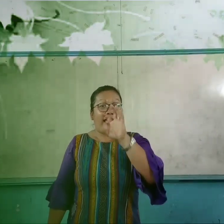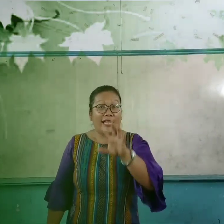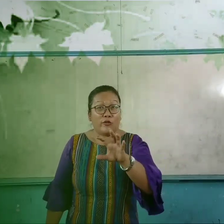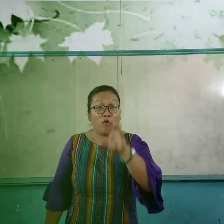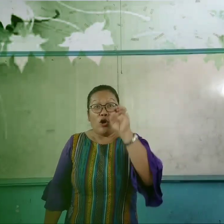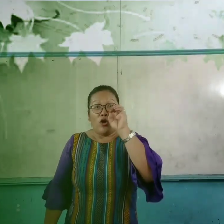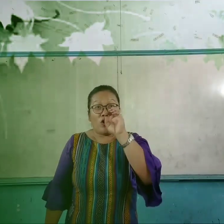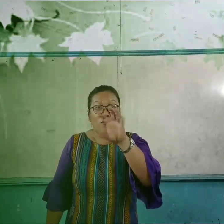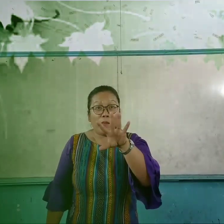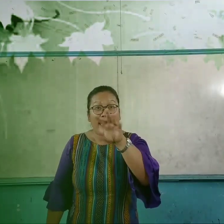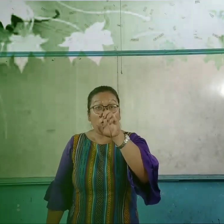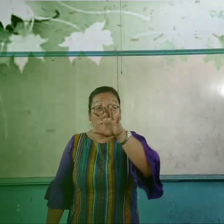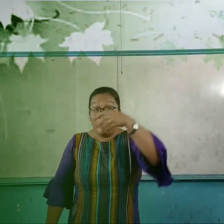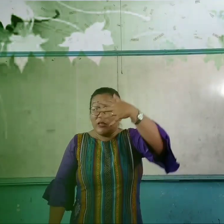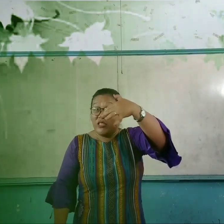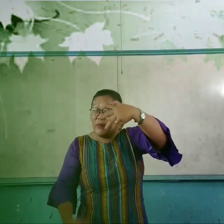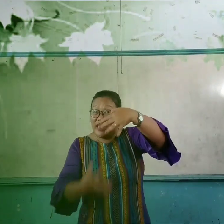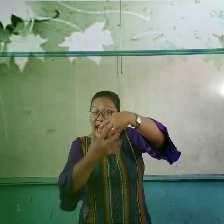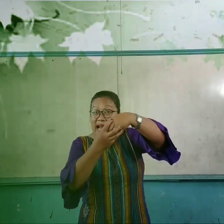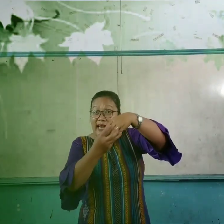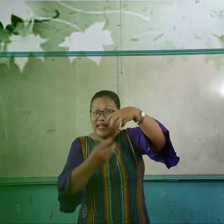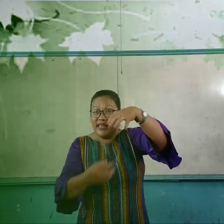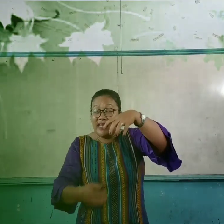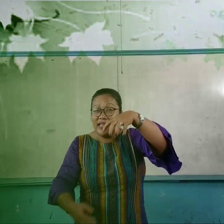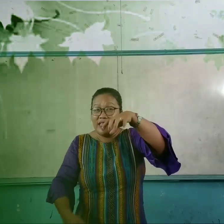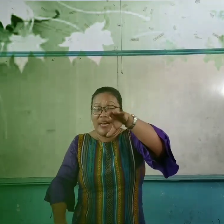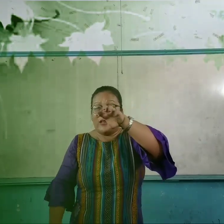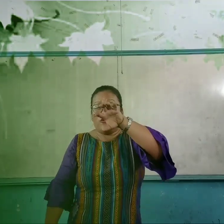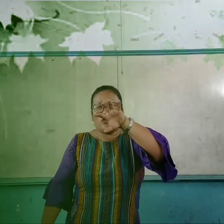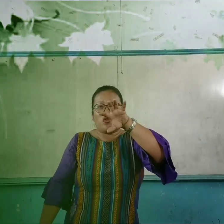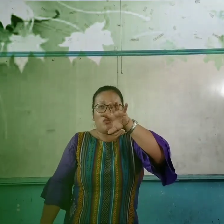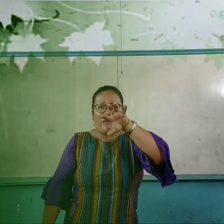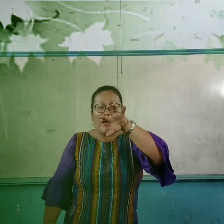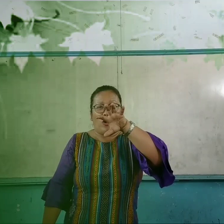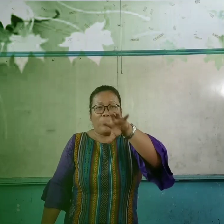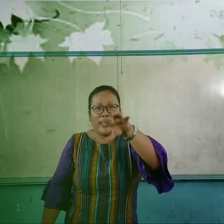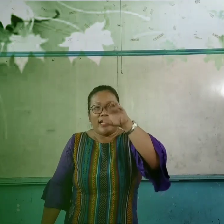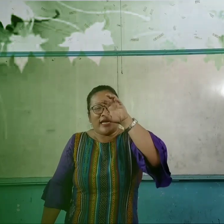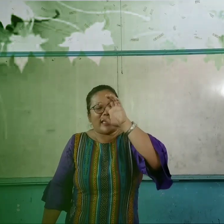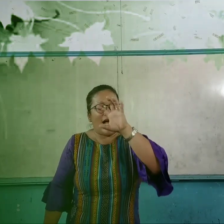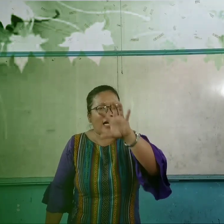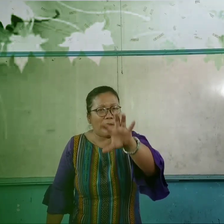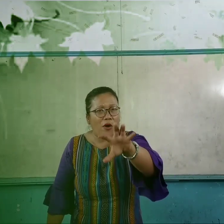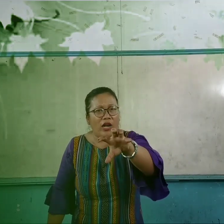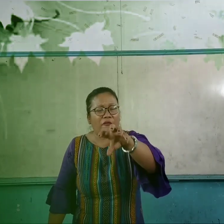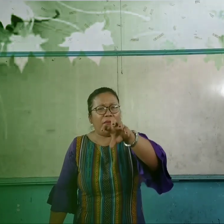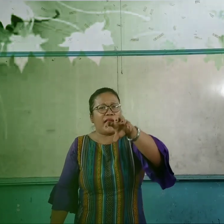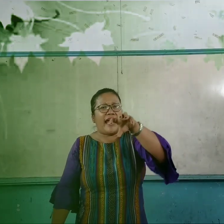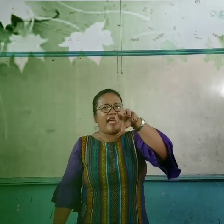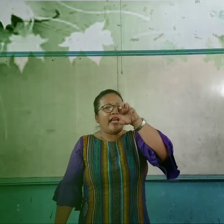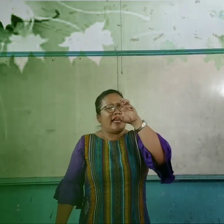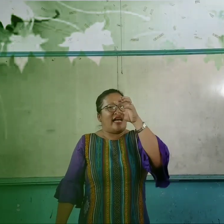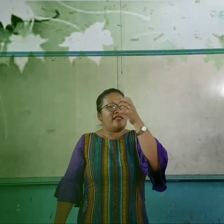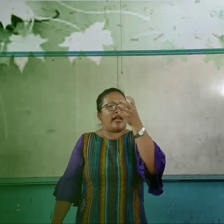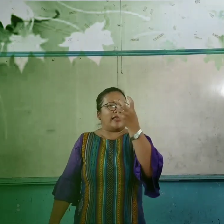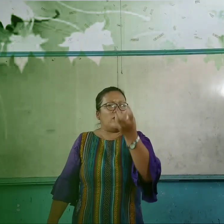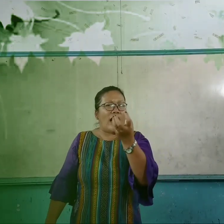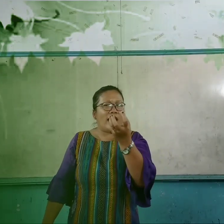itu rumbai-rumbai bentuk seperti tangan. Dari ujung tuba Fallopi ditangkap oleh fimbriae dan sel telur